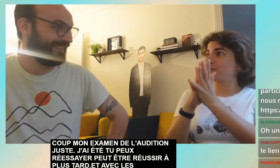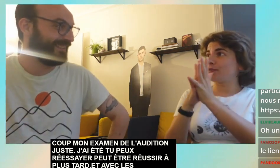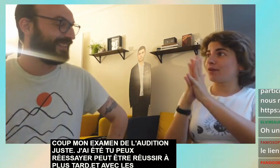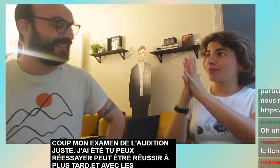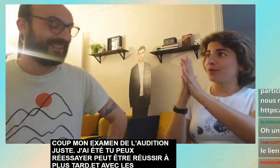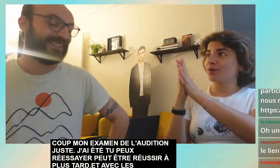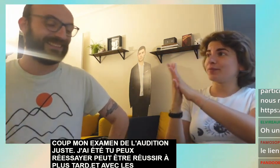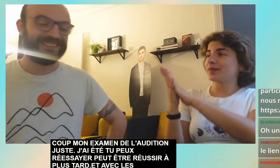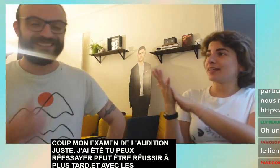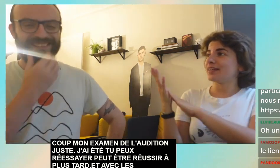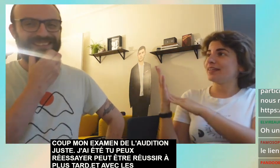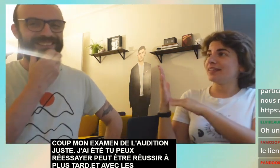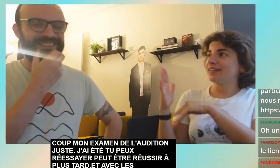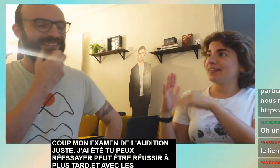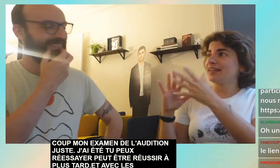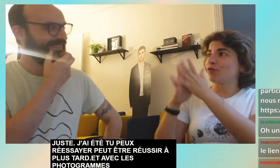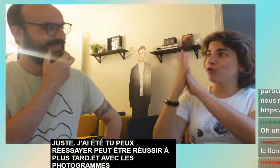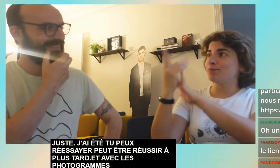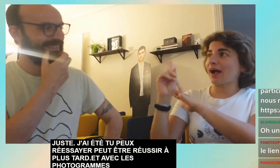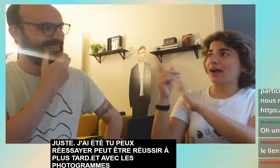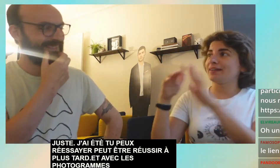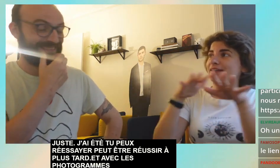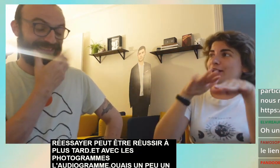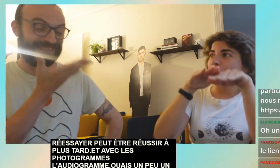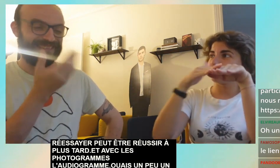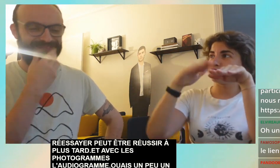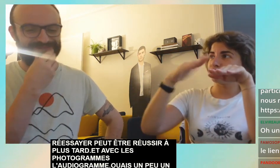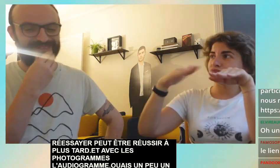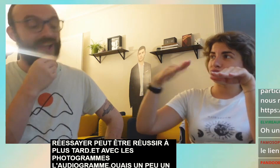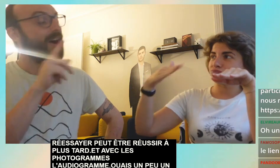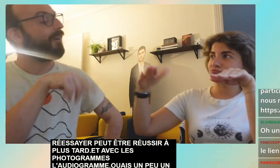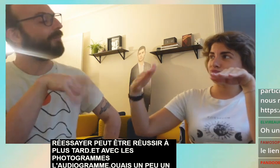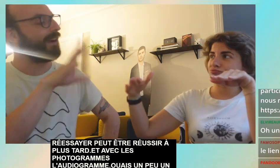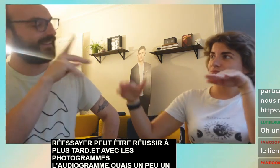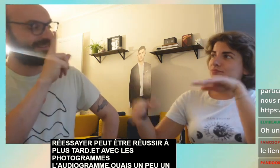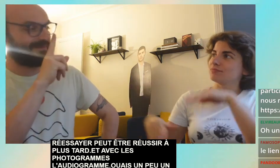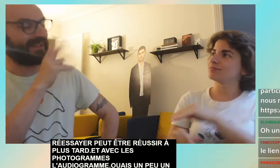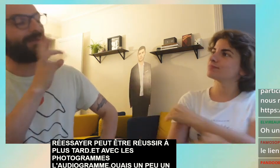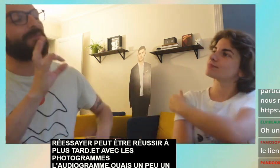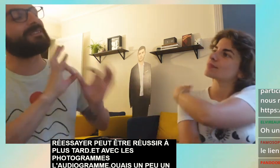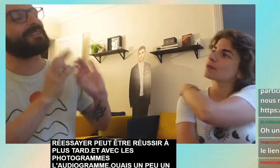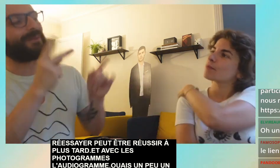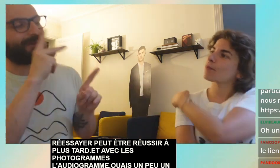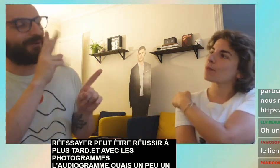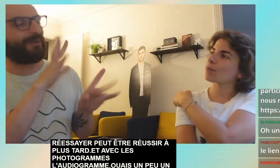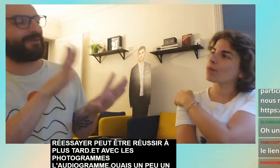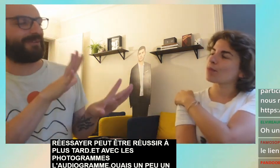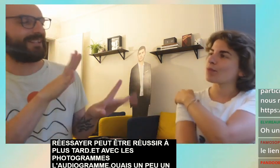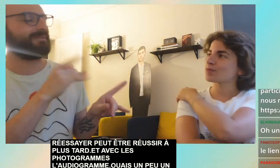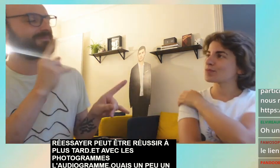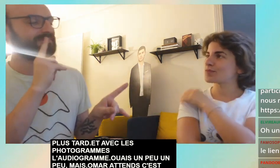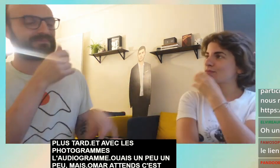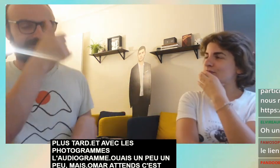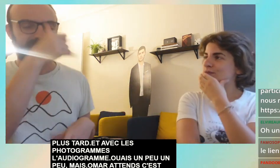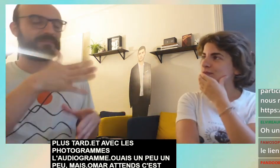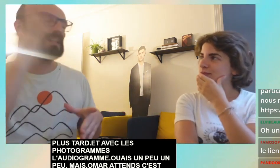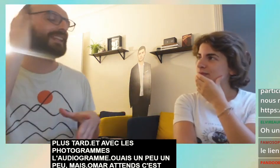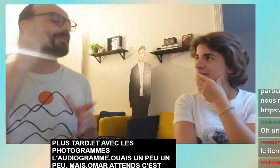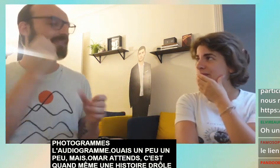peu, mais il n'évolue pas. Remarque, attends, c'est quand même une histoire drôle sur ça. Il y a longtemps, je